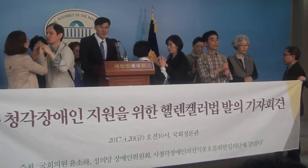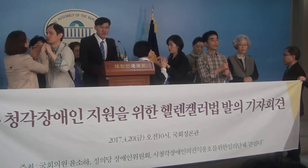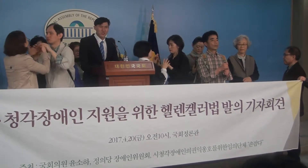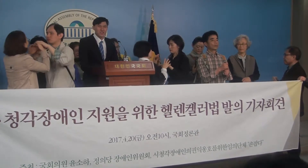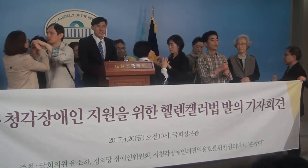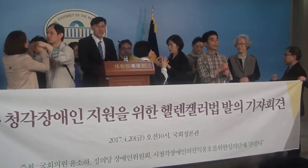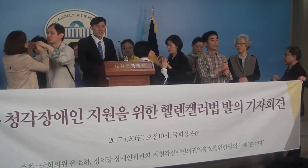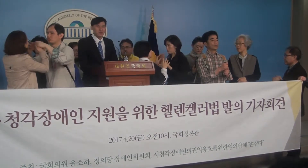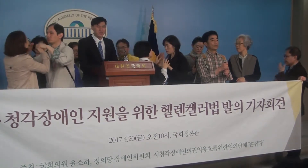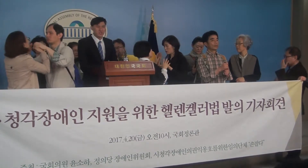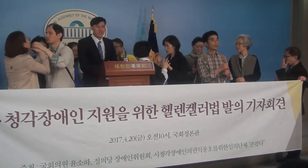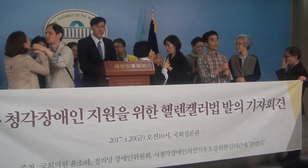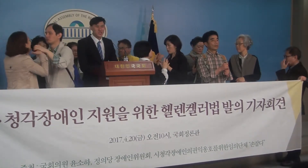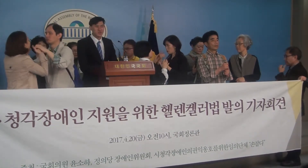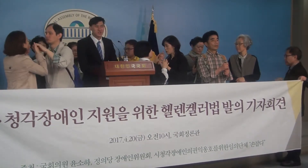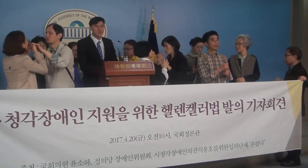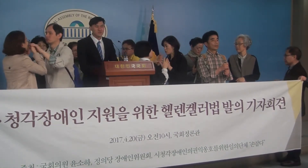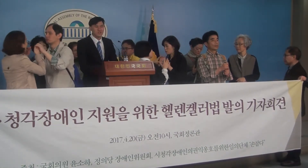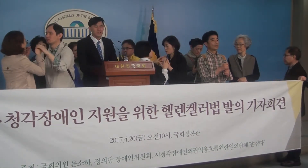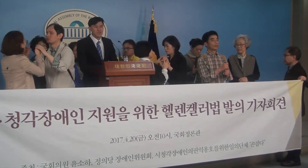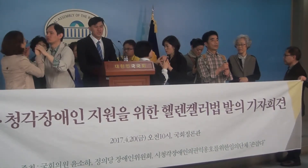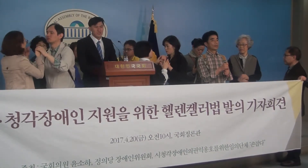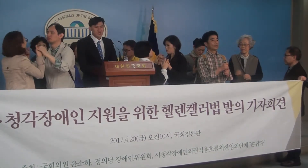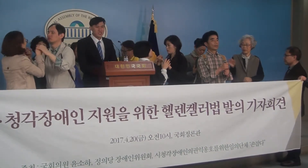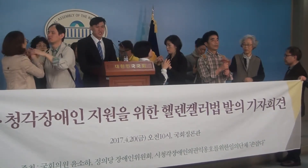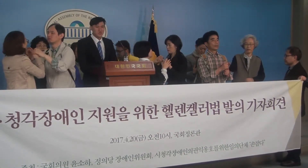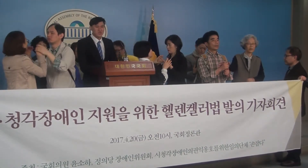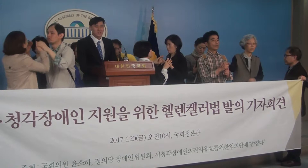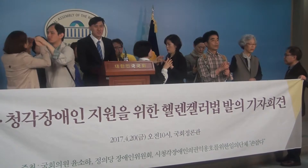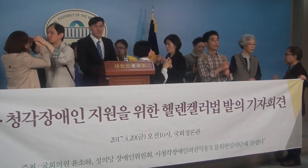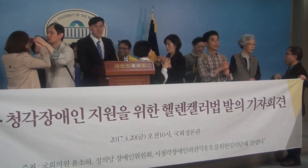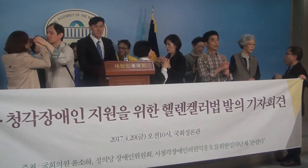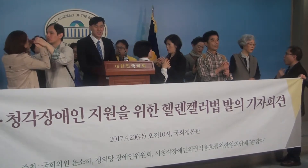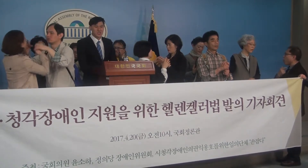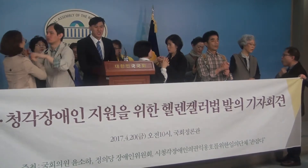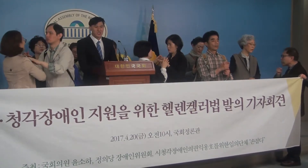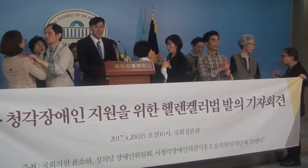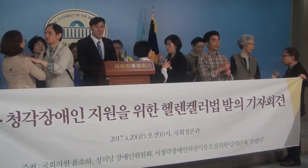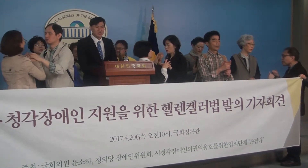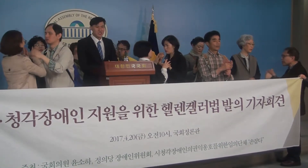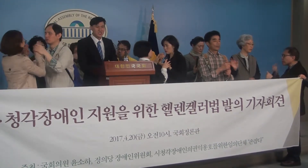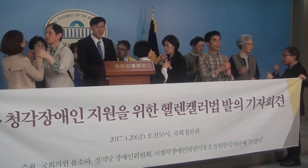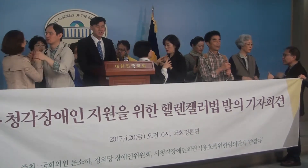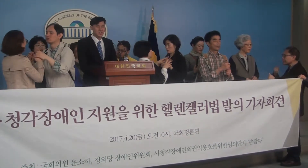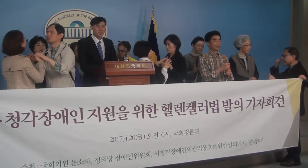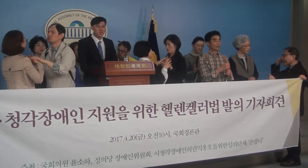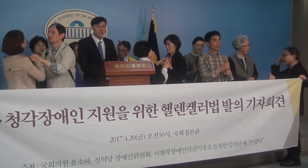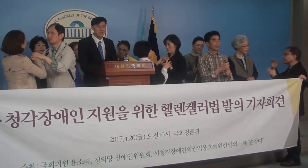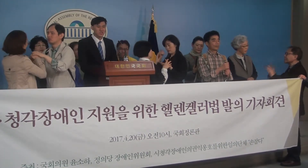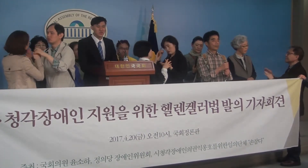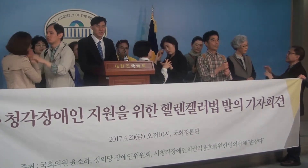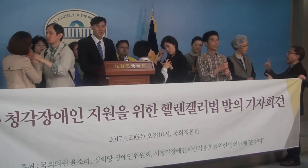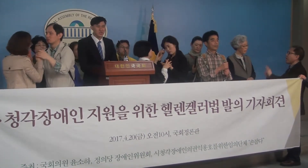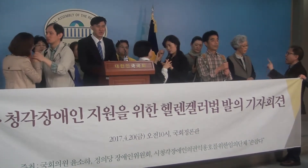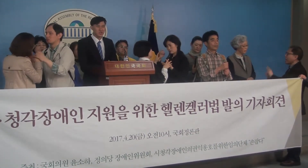자신이 원하는 것을 자신이 원하는 시간에 가지 못하고 자신의 감정, 자신의 생각, 자신의 현재